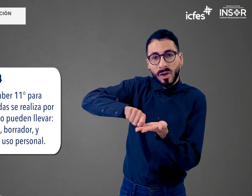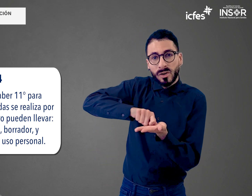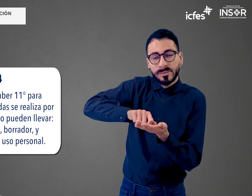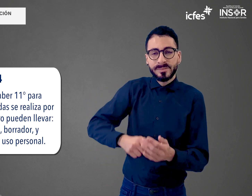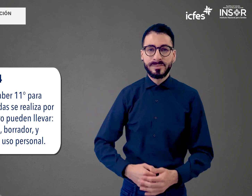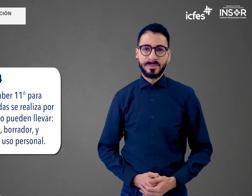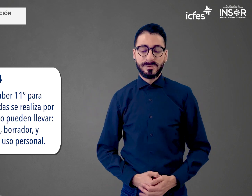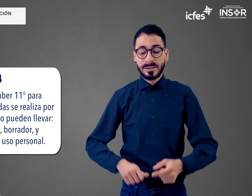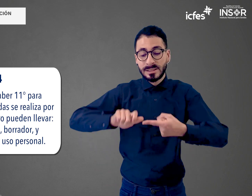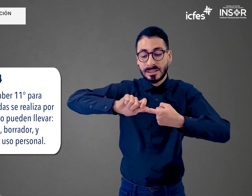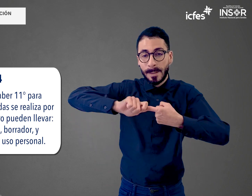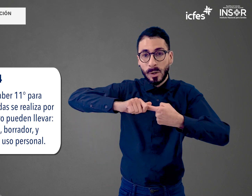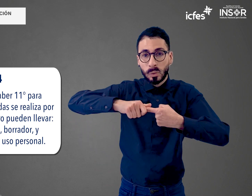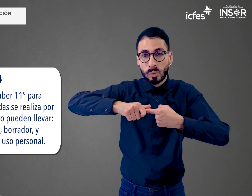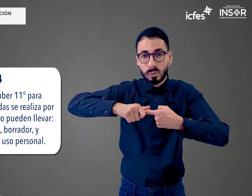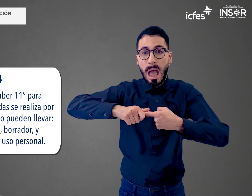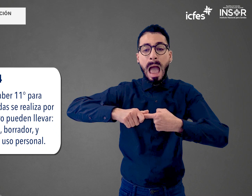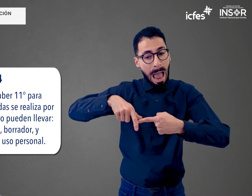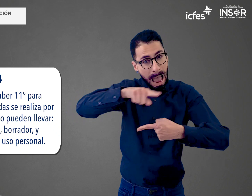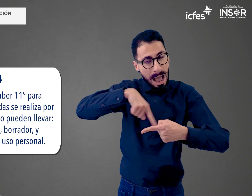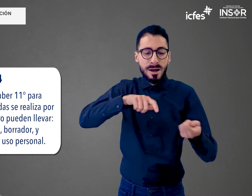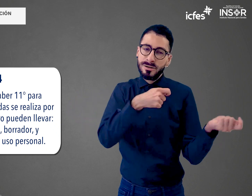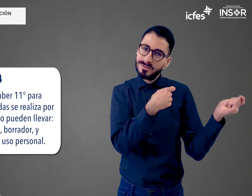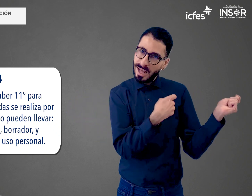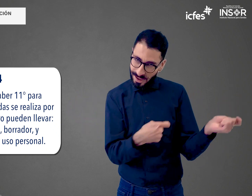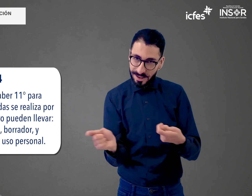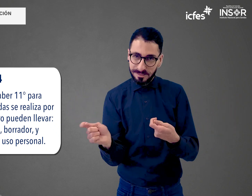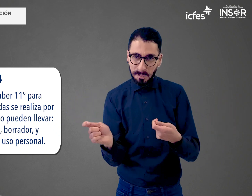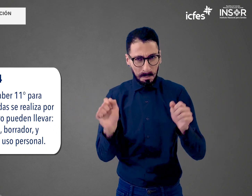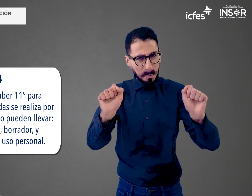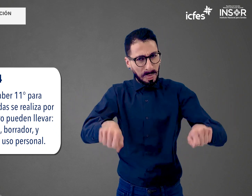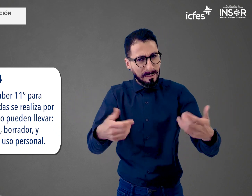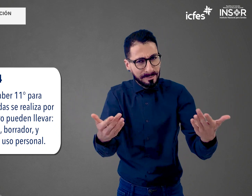borrador y tajalápiz para uso personal.